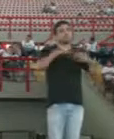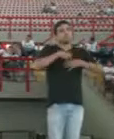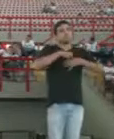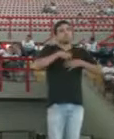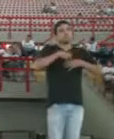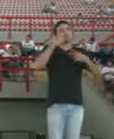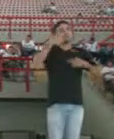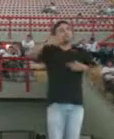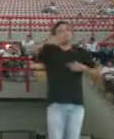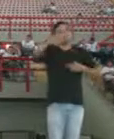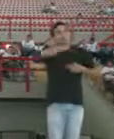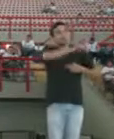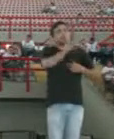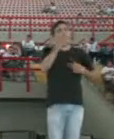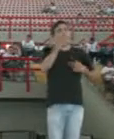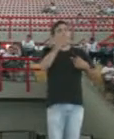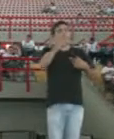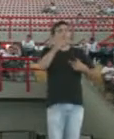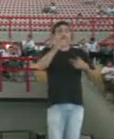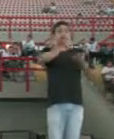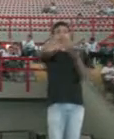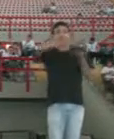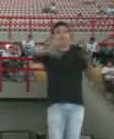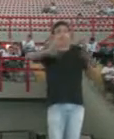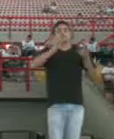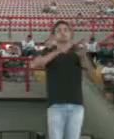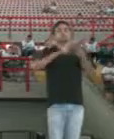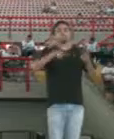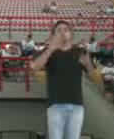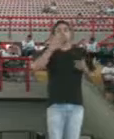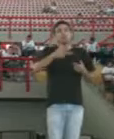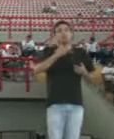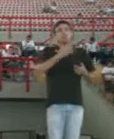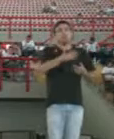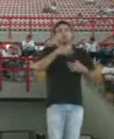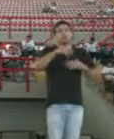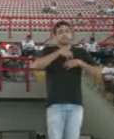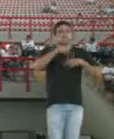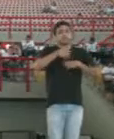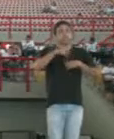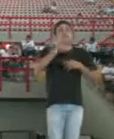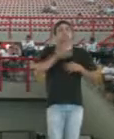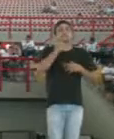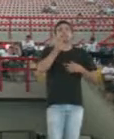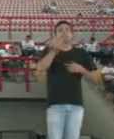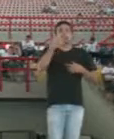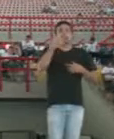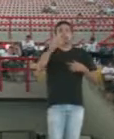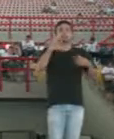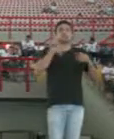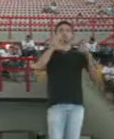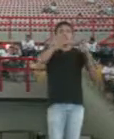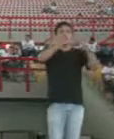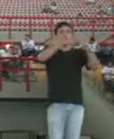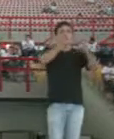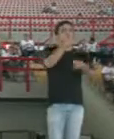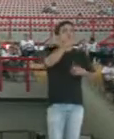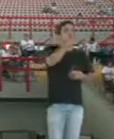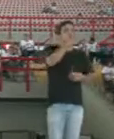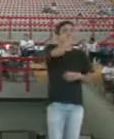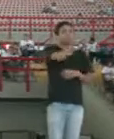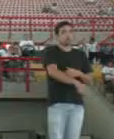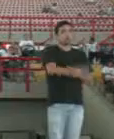questão do análise da língua e das suas variações. Quando diz, gosto de sentir a minha língua roçar na língua